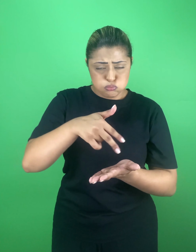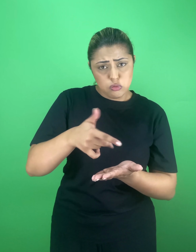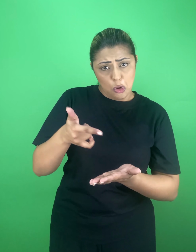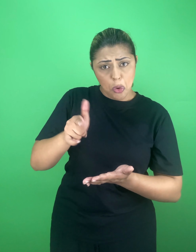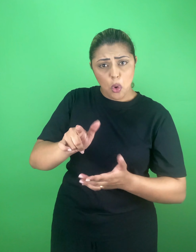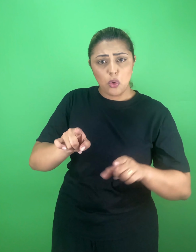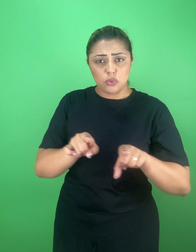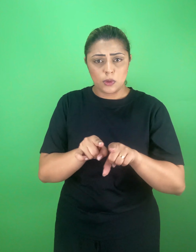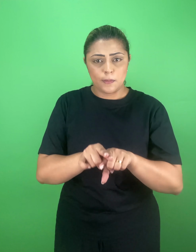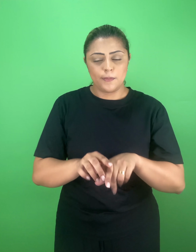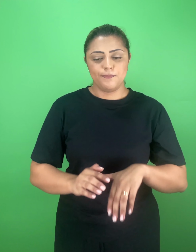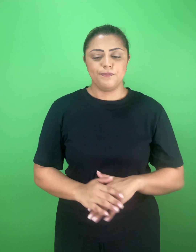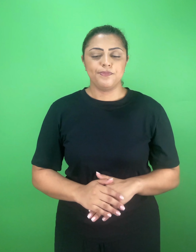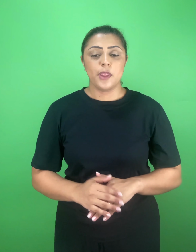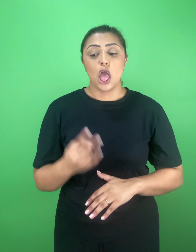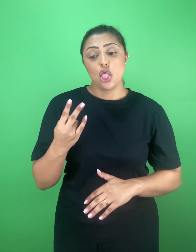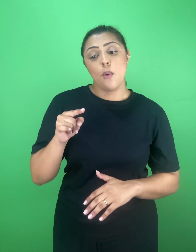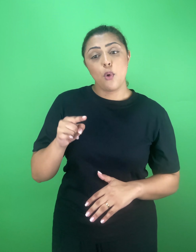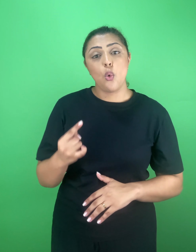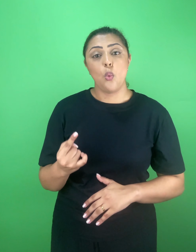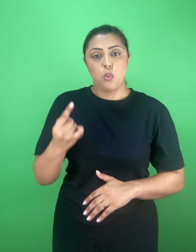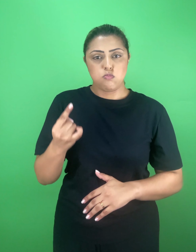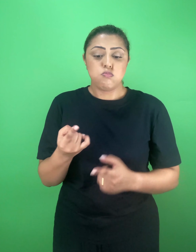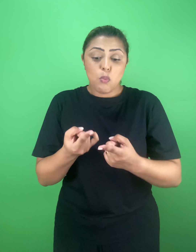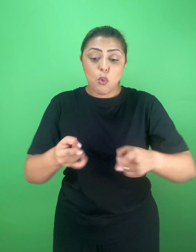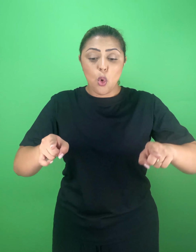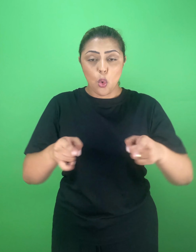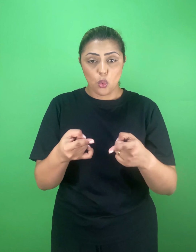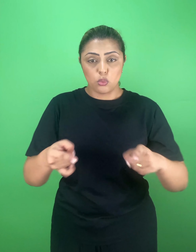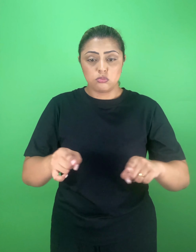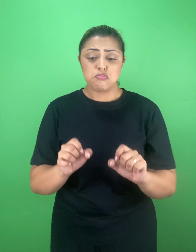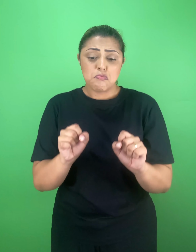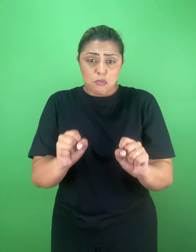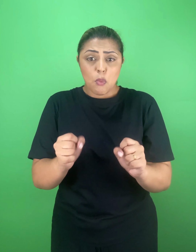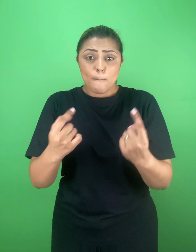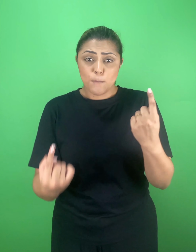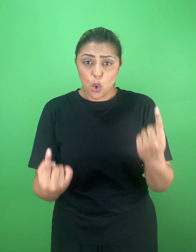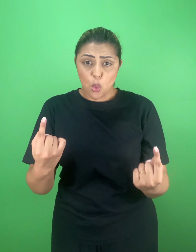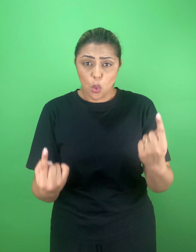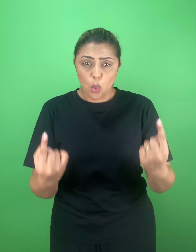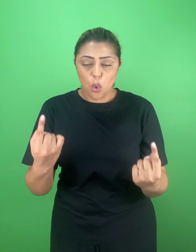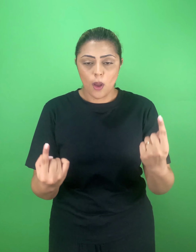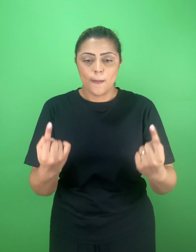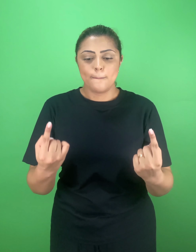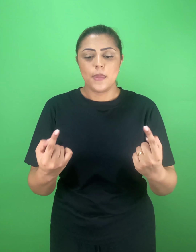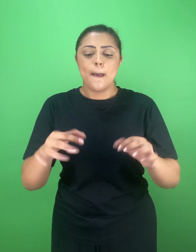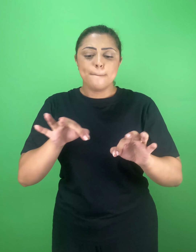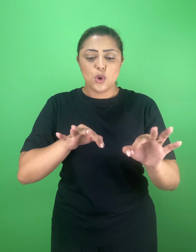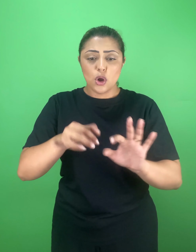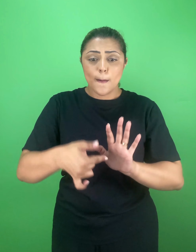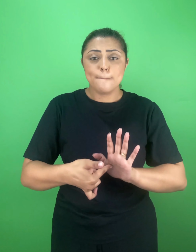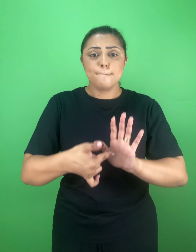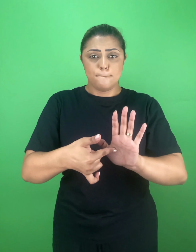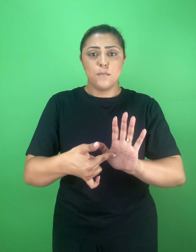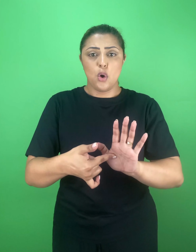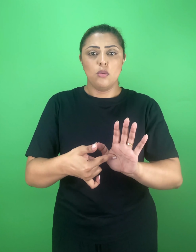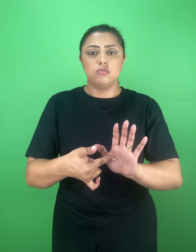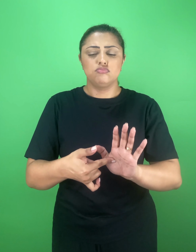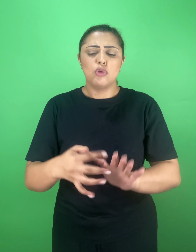Música Podem concorrer nesta categoria projetos que demonstrem predominância na área da música Envolvendo a